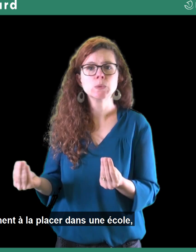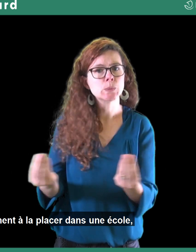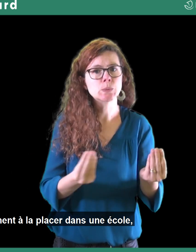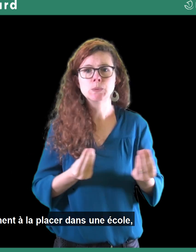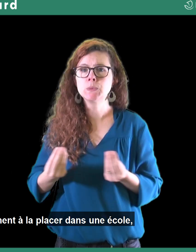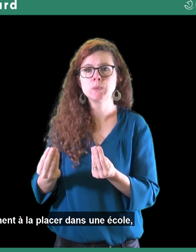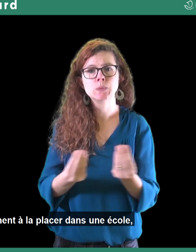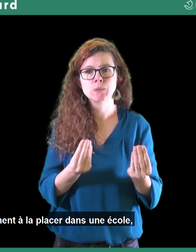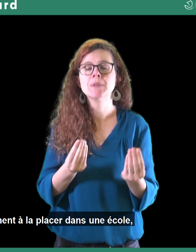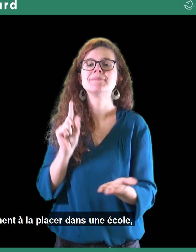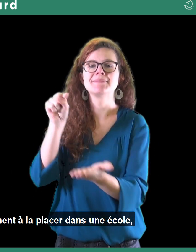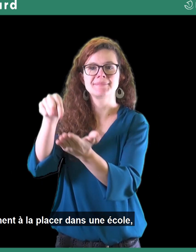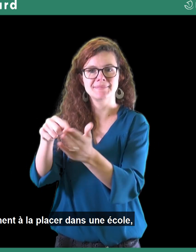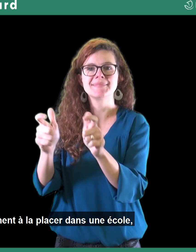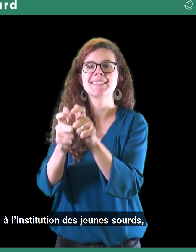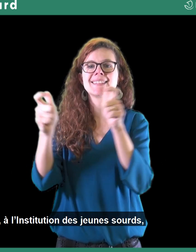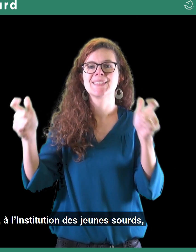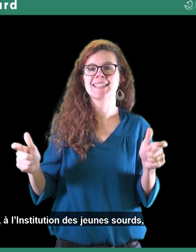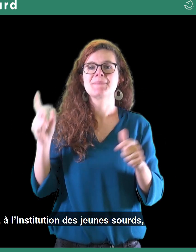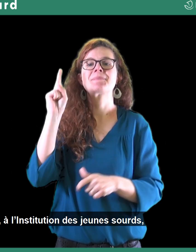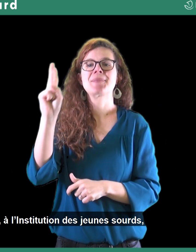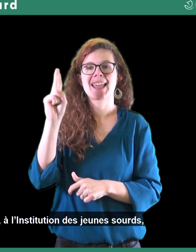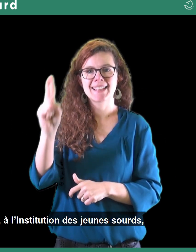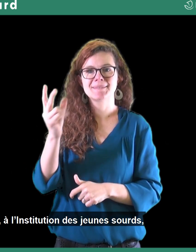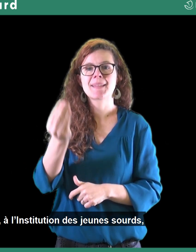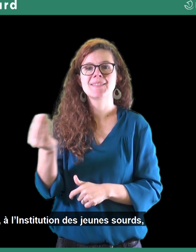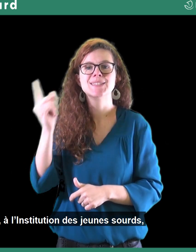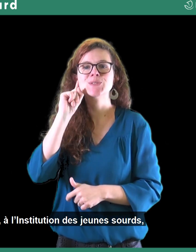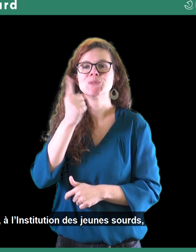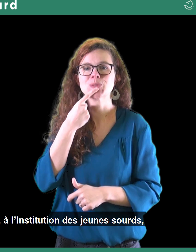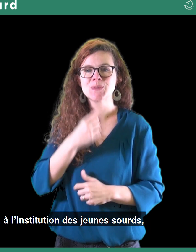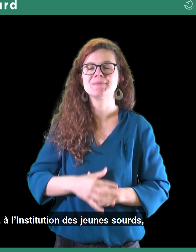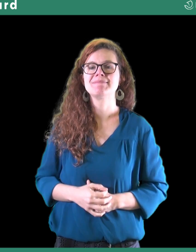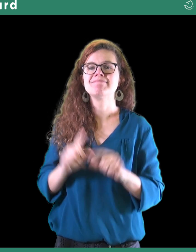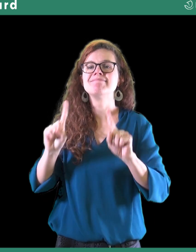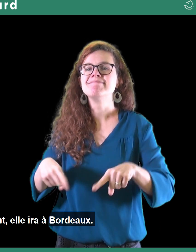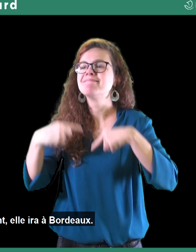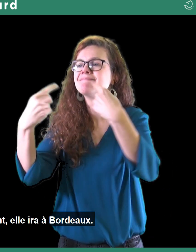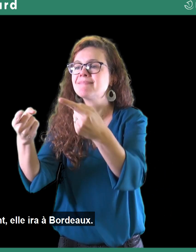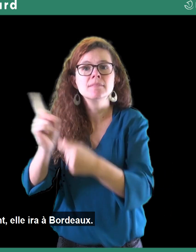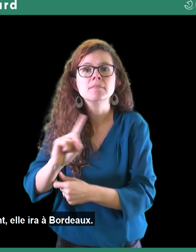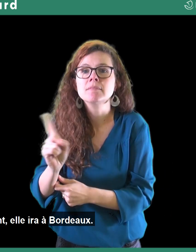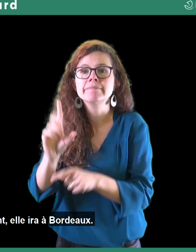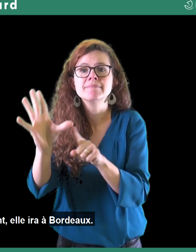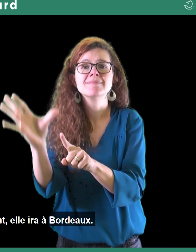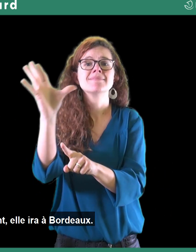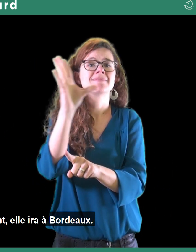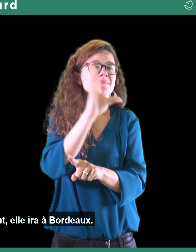Ses parents cherchent à la placer dans une école. Ils la trouvent à Paris, à l'Institution des jeunes sourds.